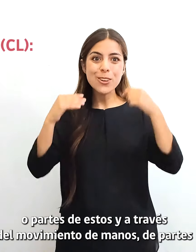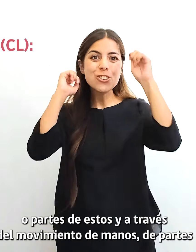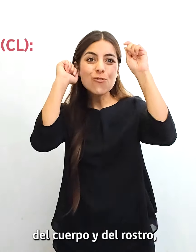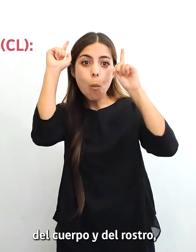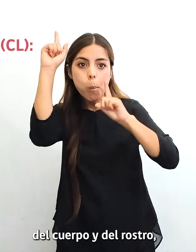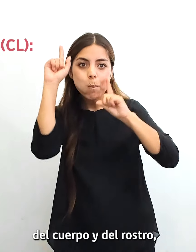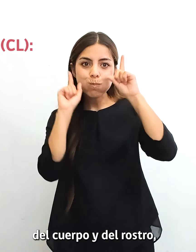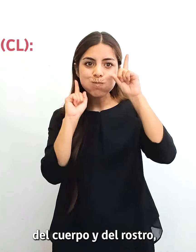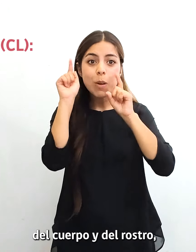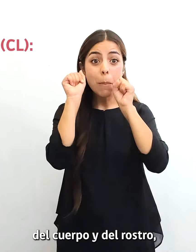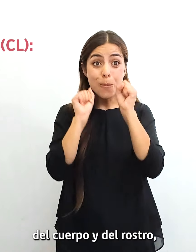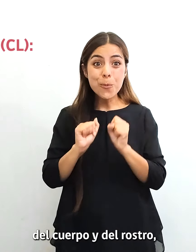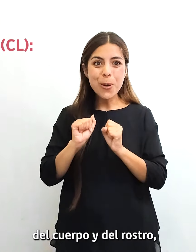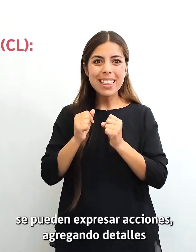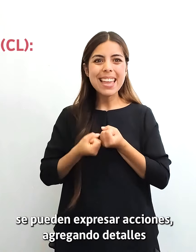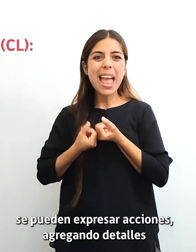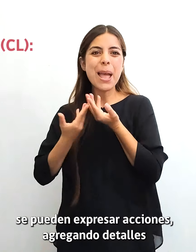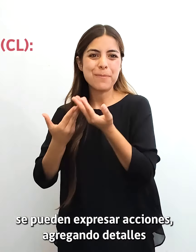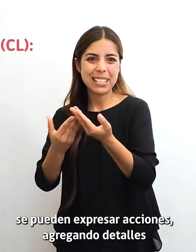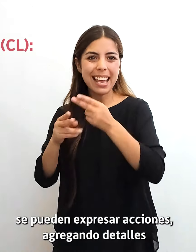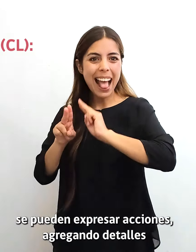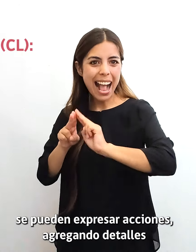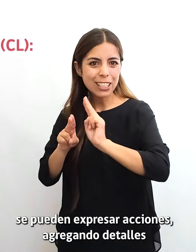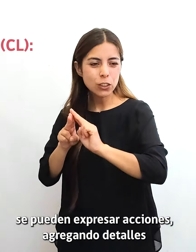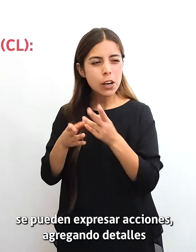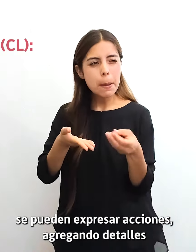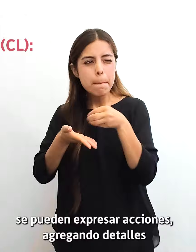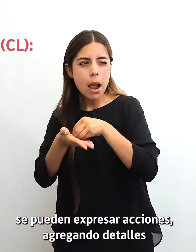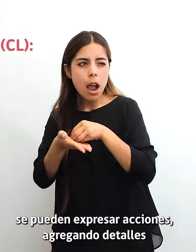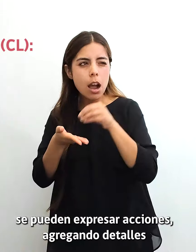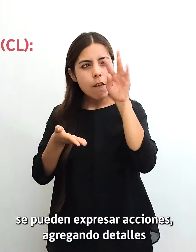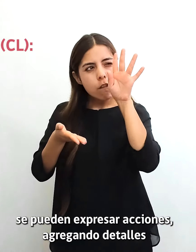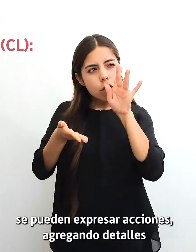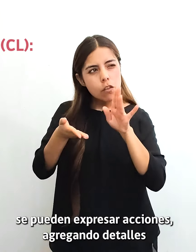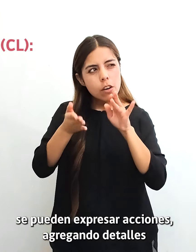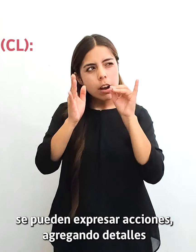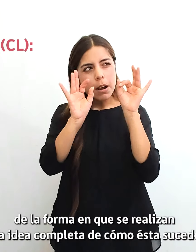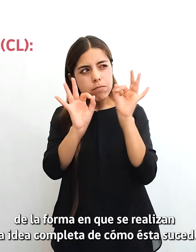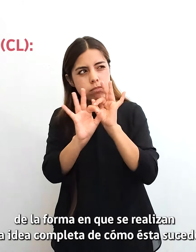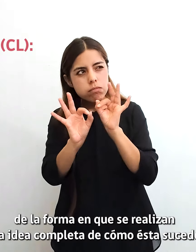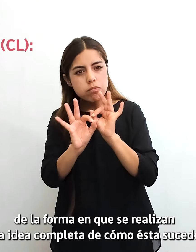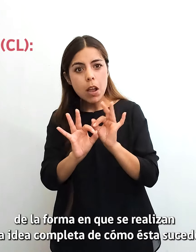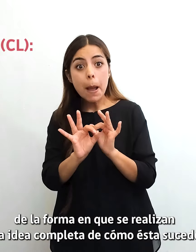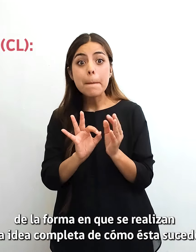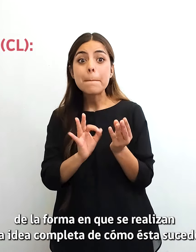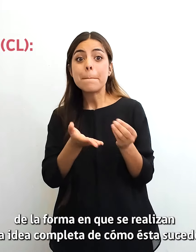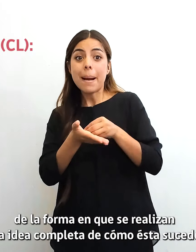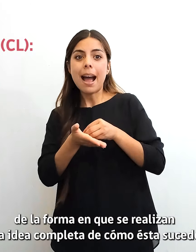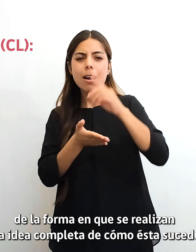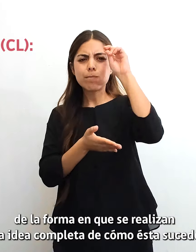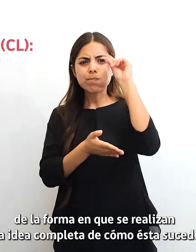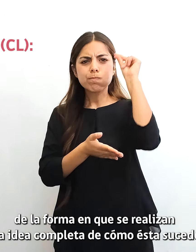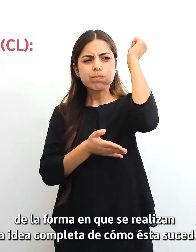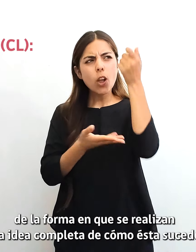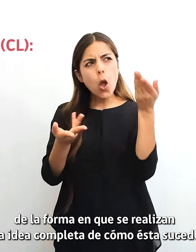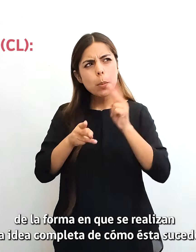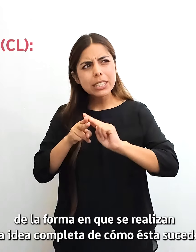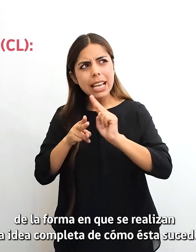partes del cuerpo y del rostro se pueden expresar acciones agregando detalles de la forma en que se realizan y la idea completa de